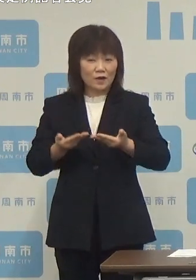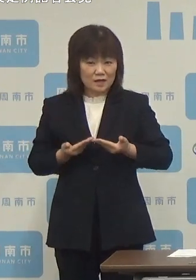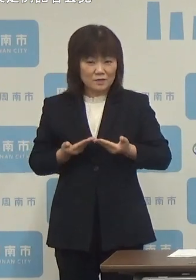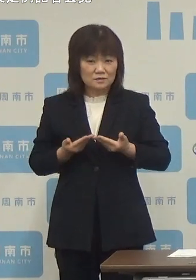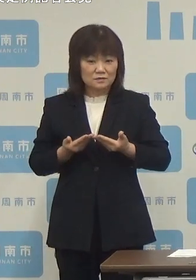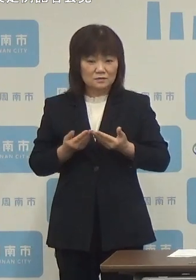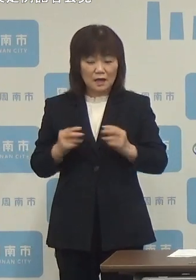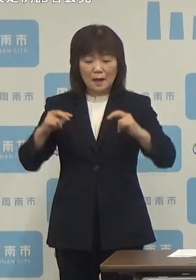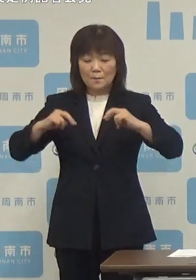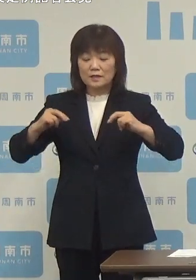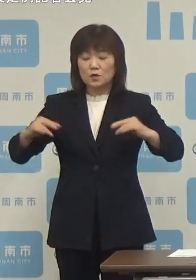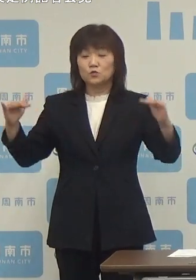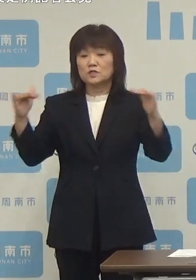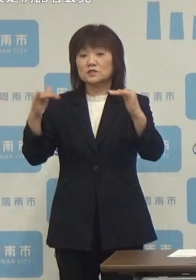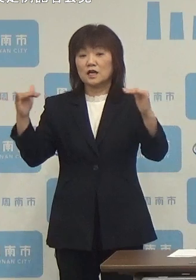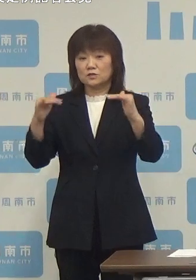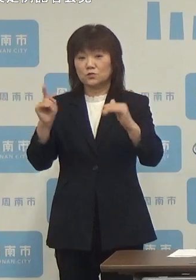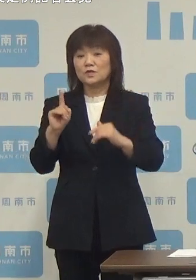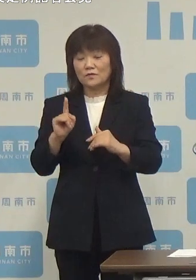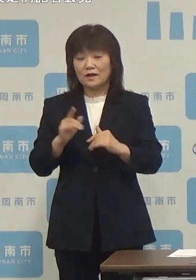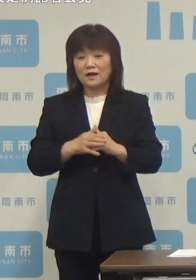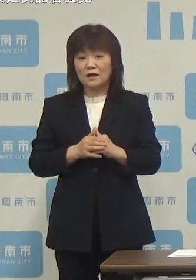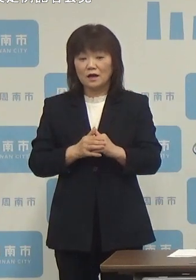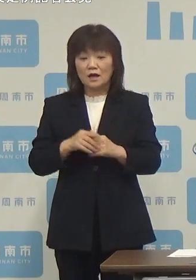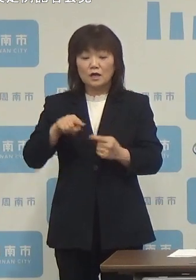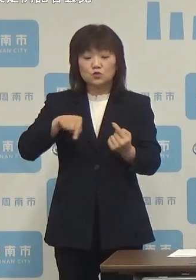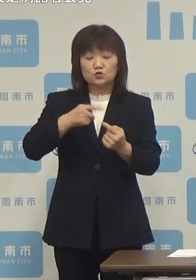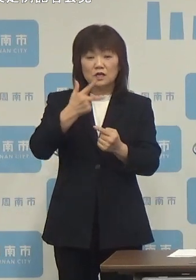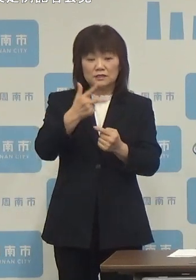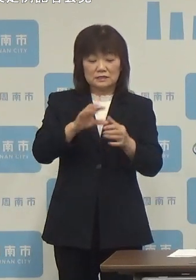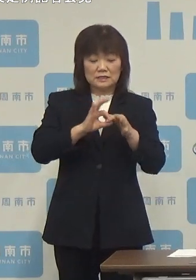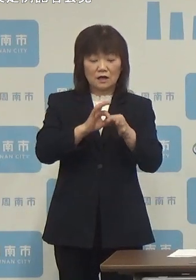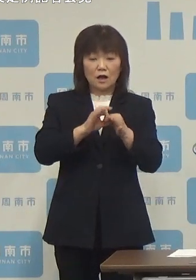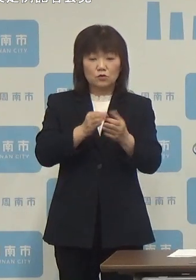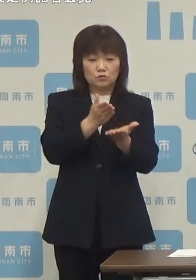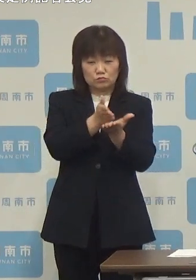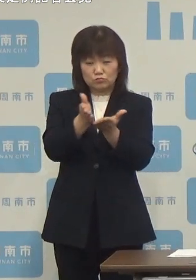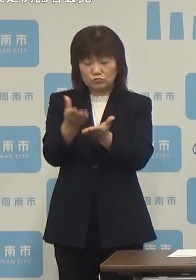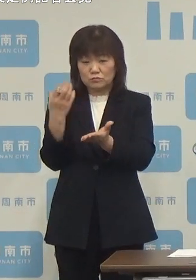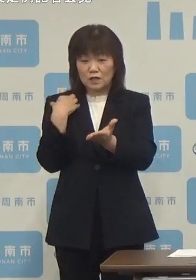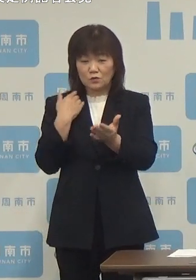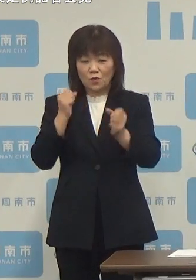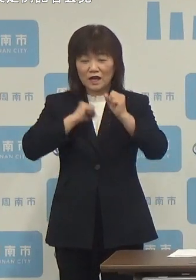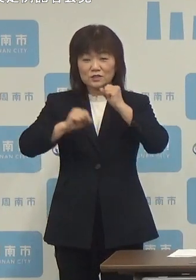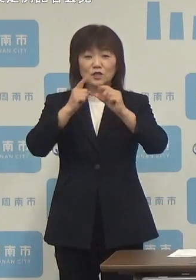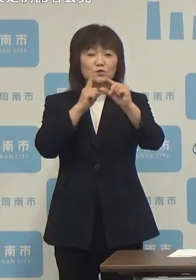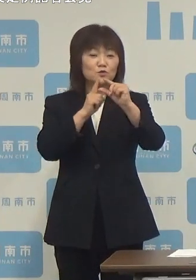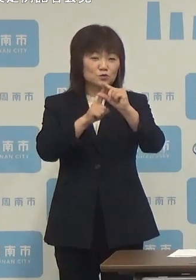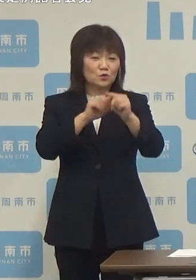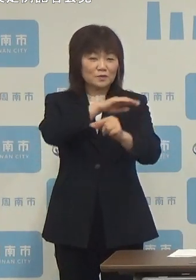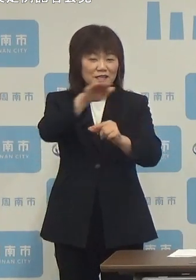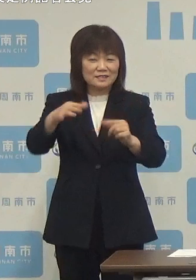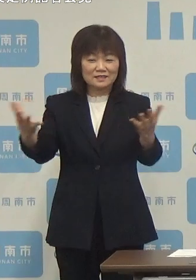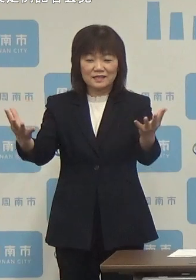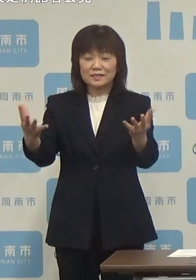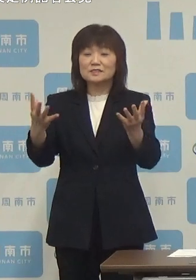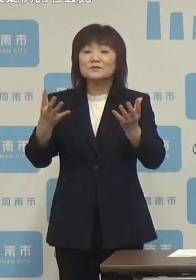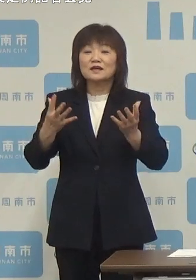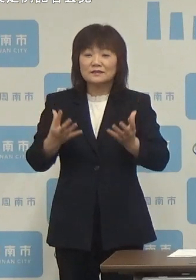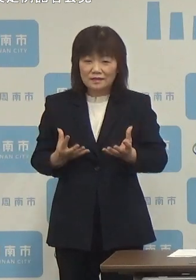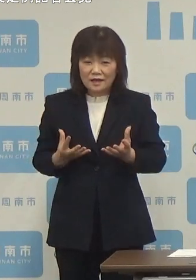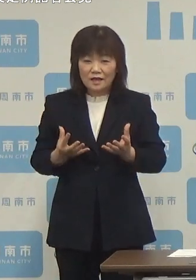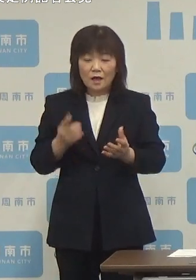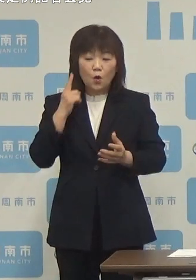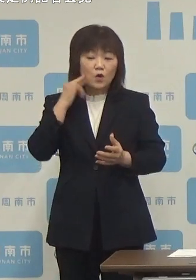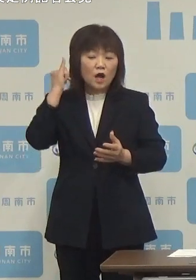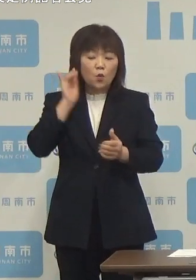パネルディスカッションでは、本市に関わりを持つ各分野でご活躍中の方々にご登壇をいただき、